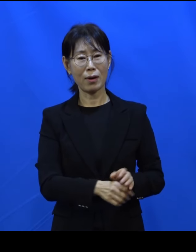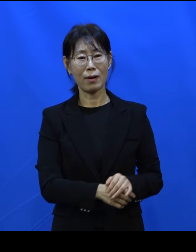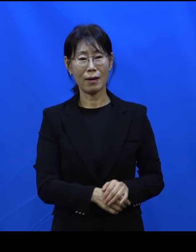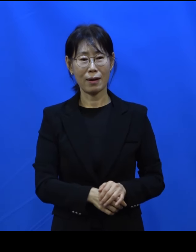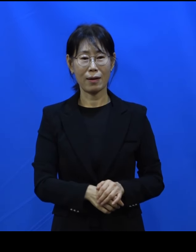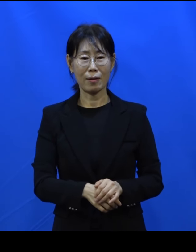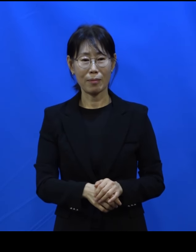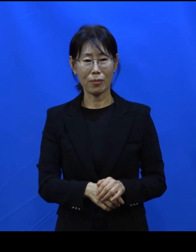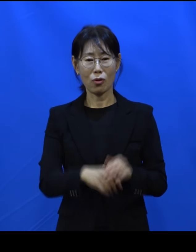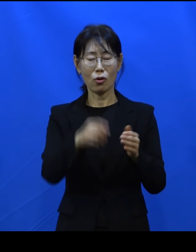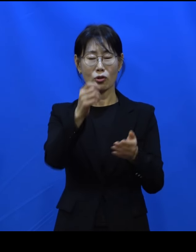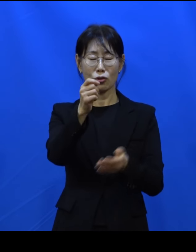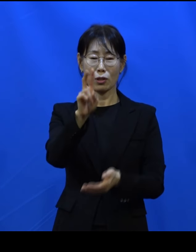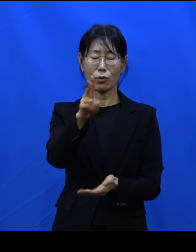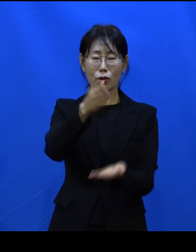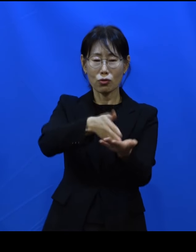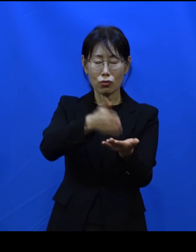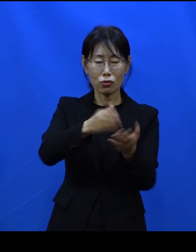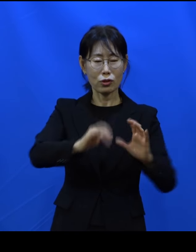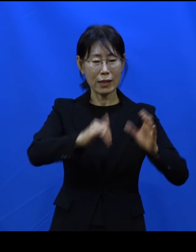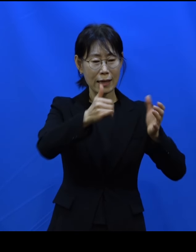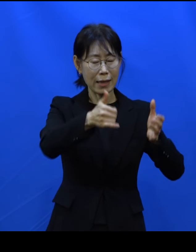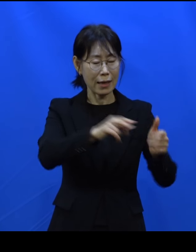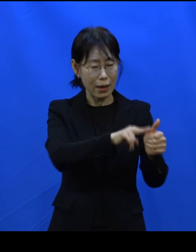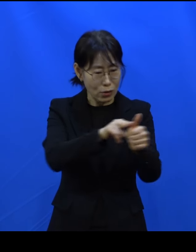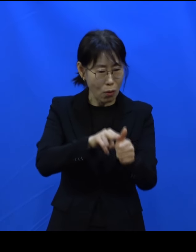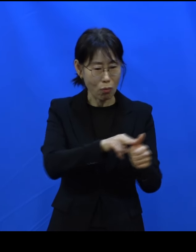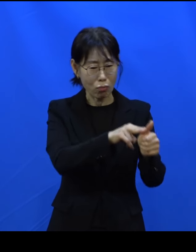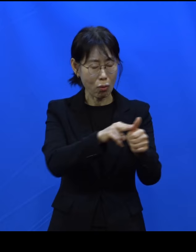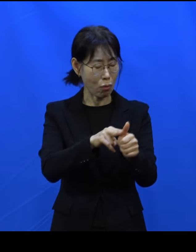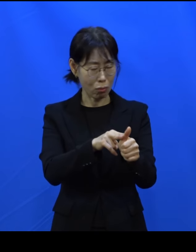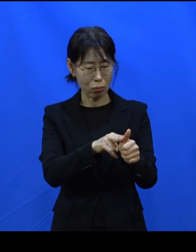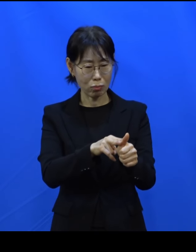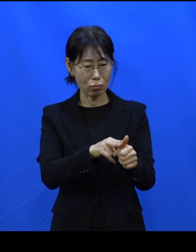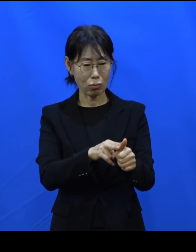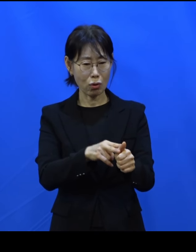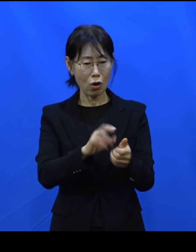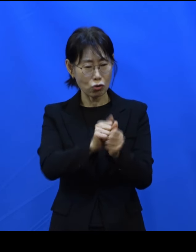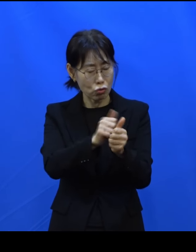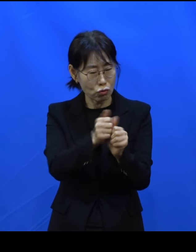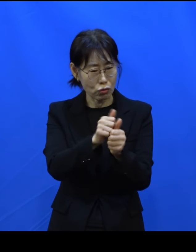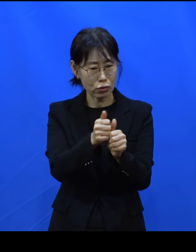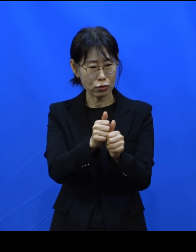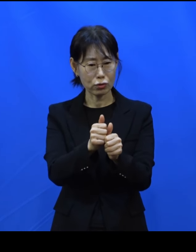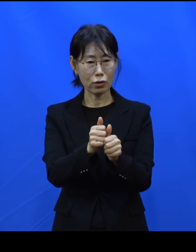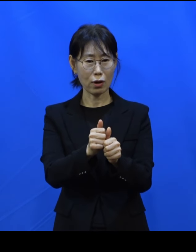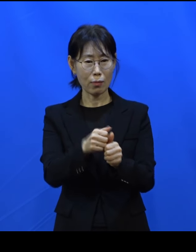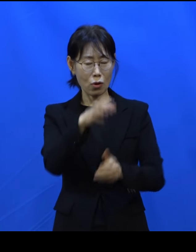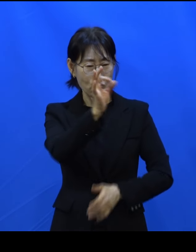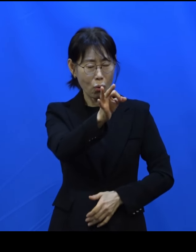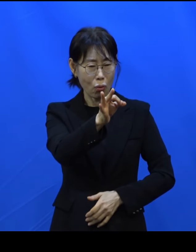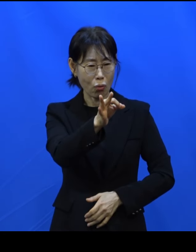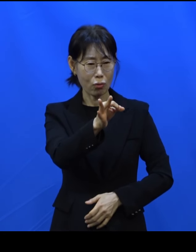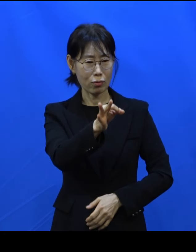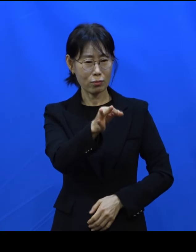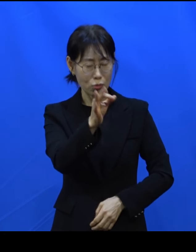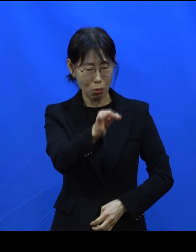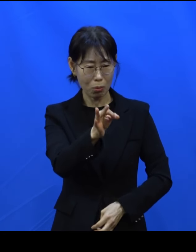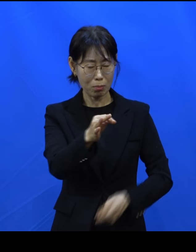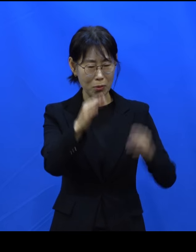시시콜콜한 뉴스, 쏟아지는 정보, 주식과 정권의 시세,